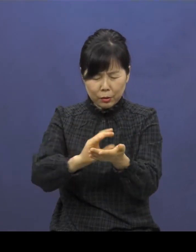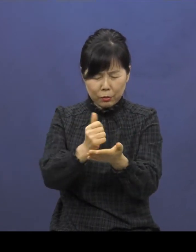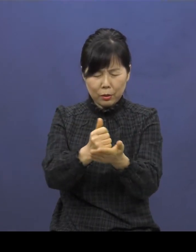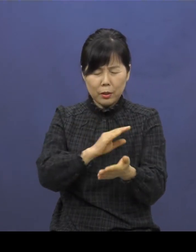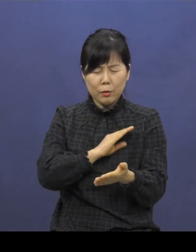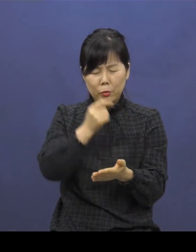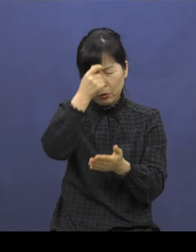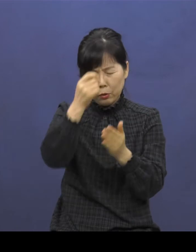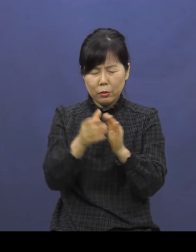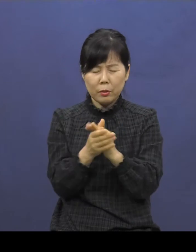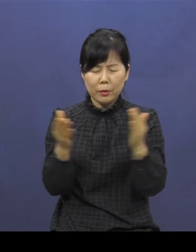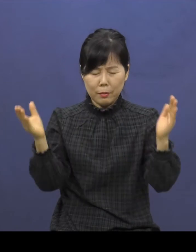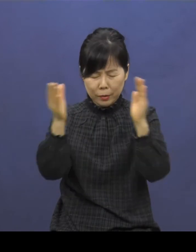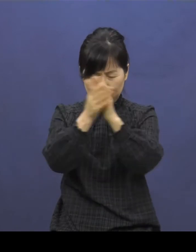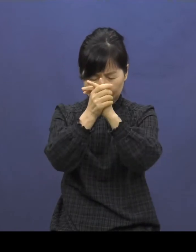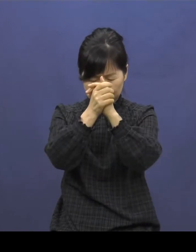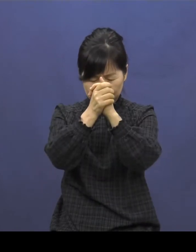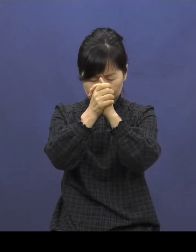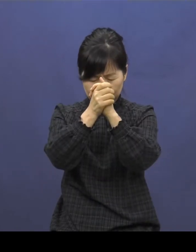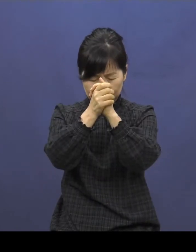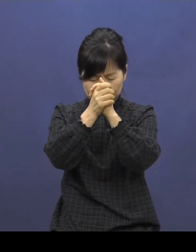간절히 기도드립니다. 아멘.